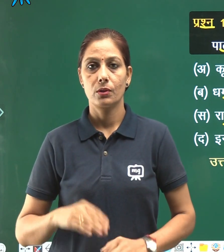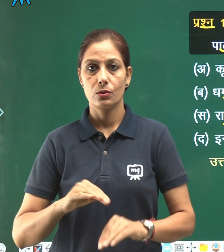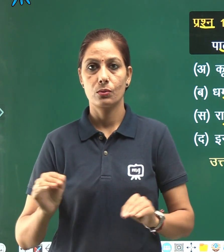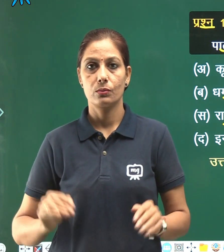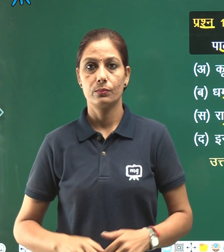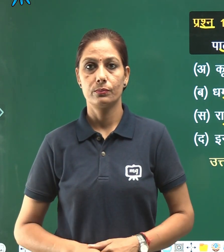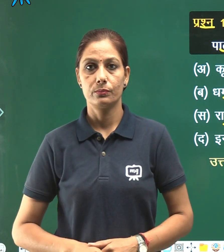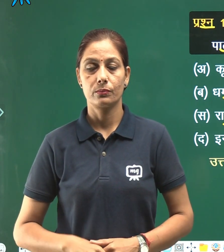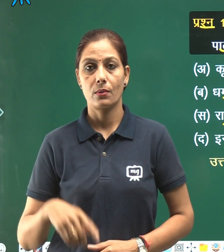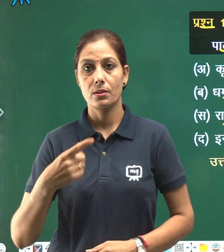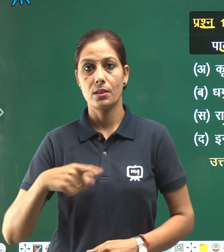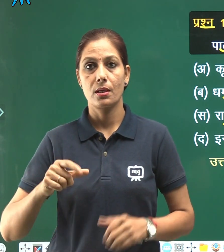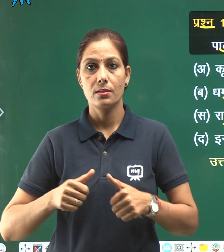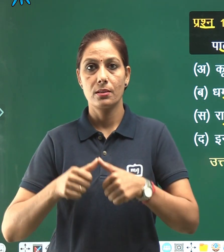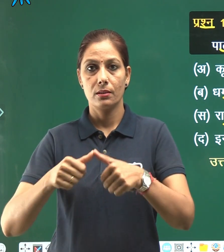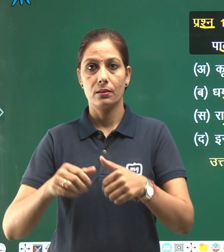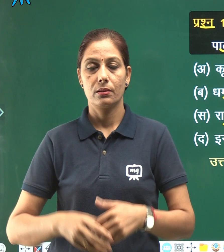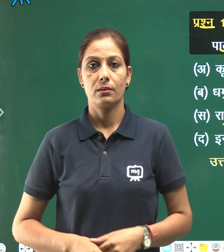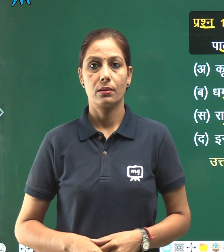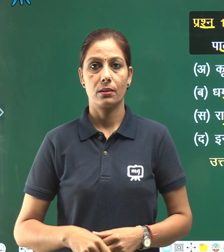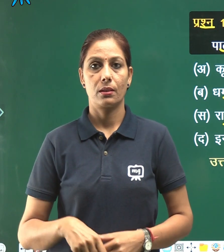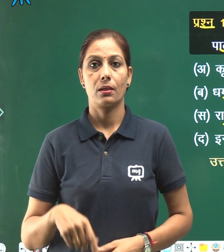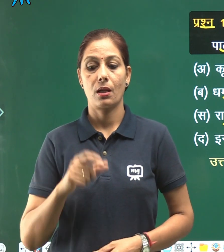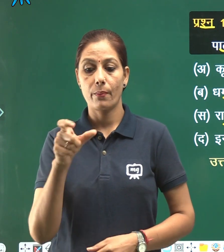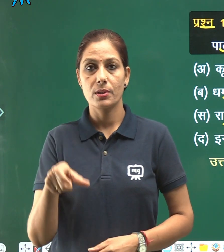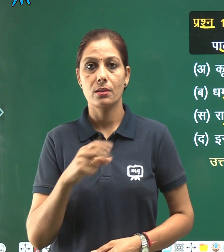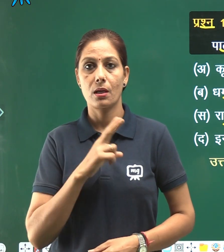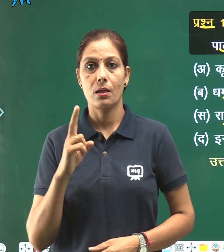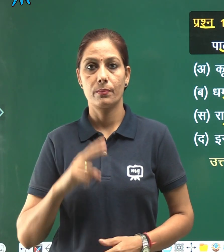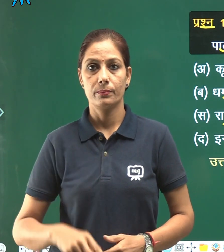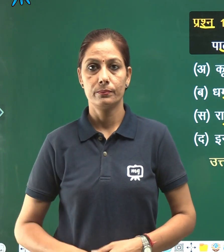बच्चों, सही उत्तर है धर्मवीर भारती।